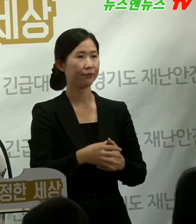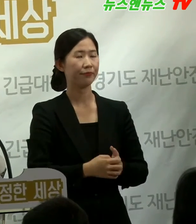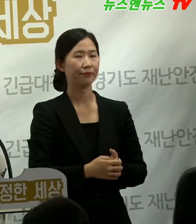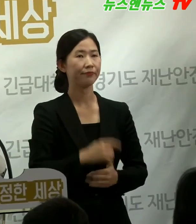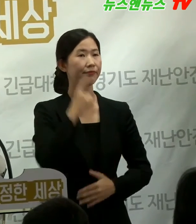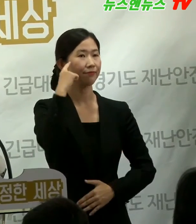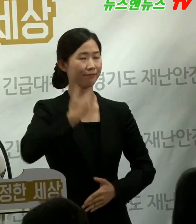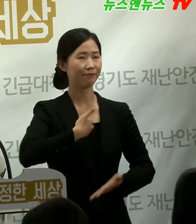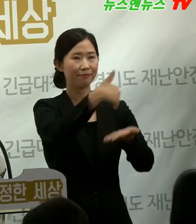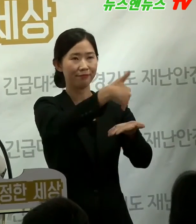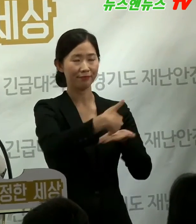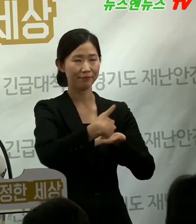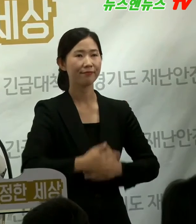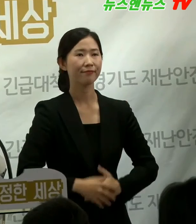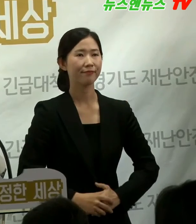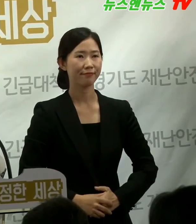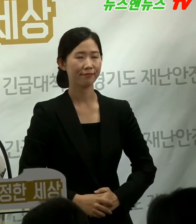경인메일의 유영숙입니다.